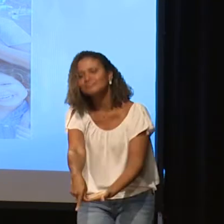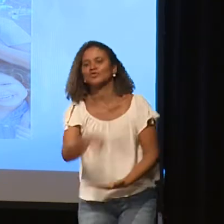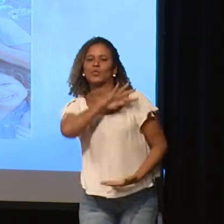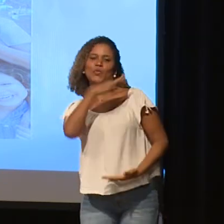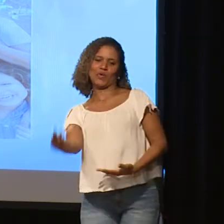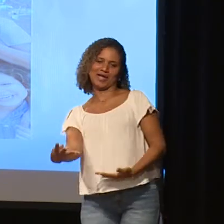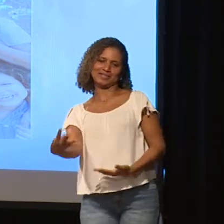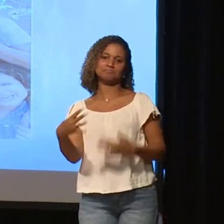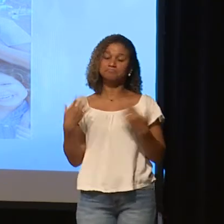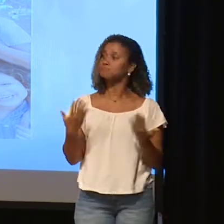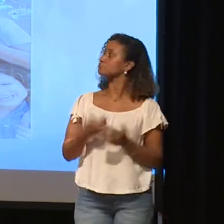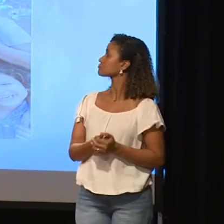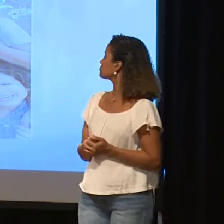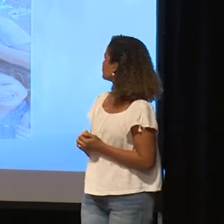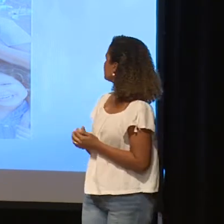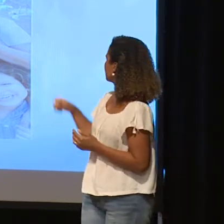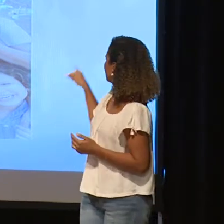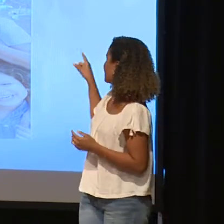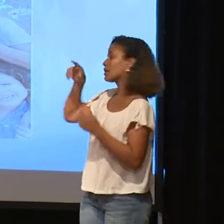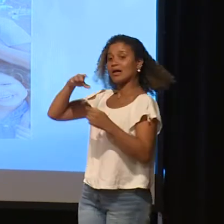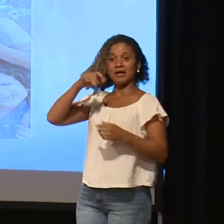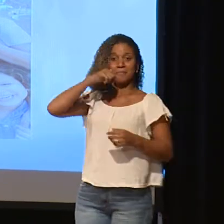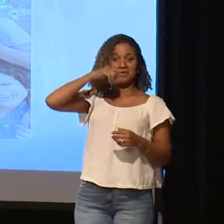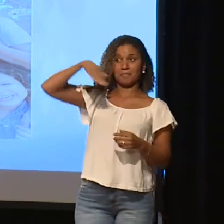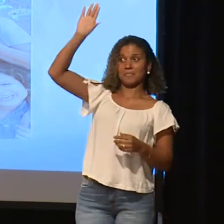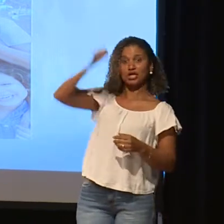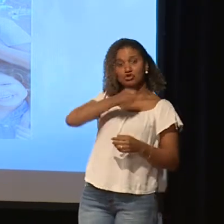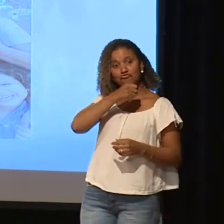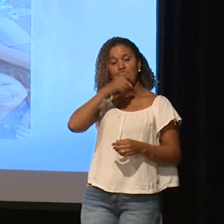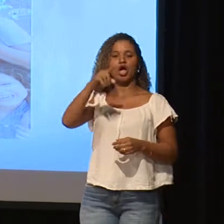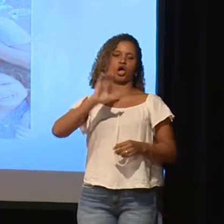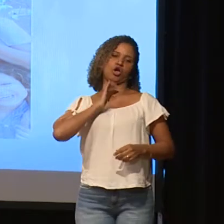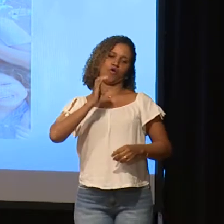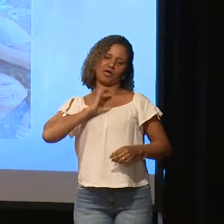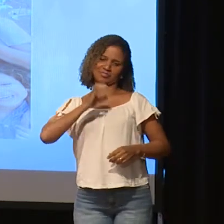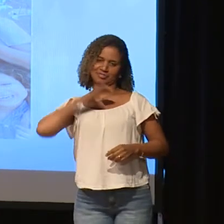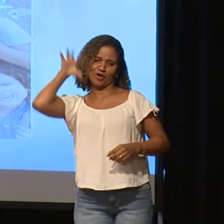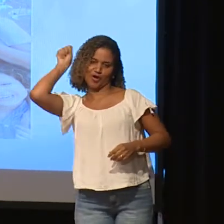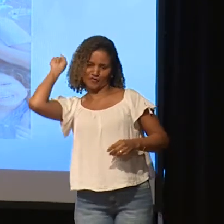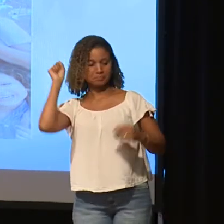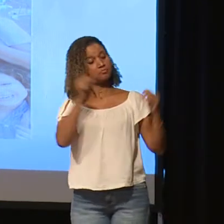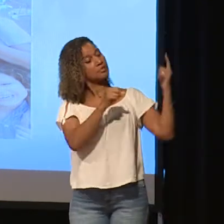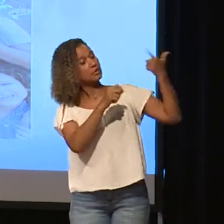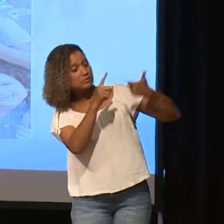4 gerações de surdos. Essa aqui é a 4ª geração de surdos. A minha filha mais velha, ela é coda, ela é